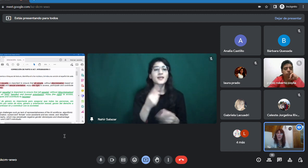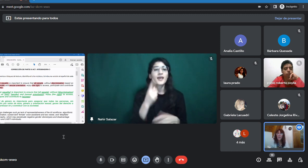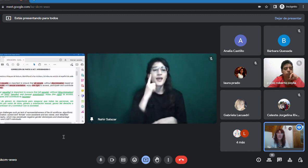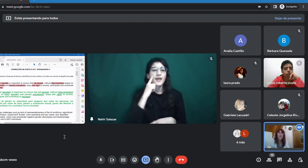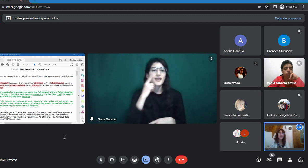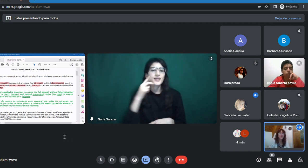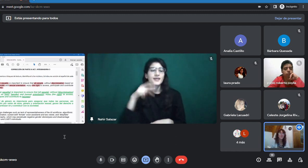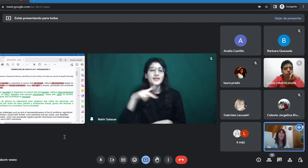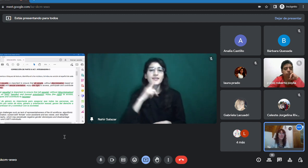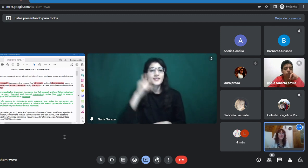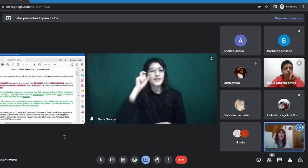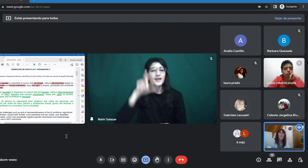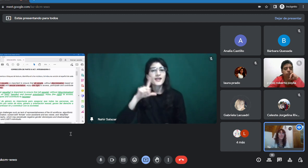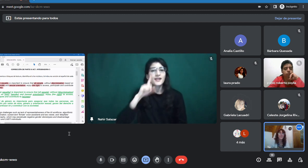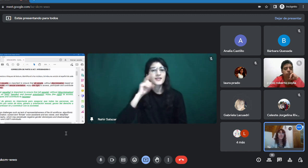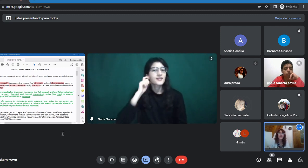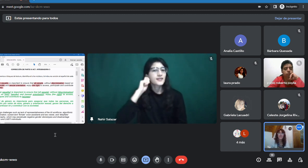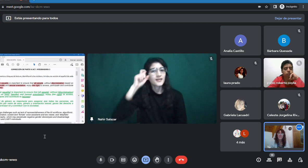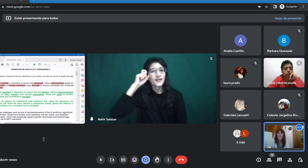Después, ¿cuál es el otro sustantivo?